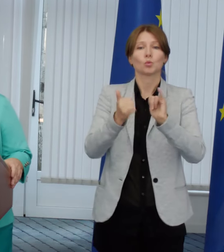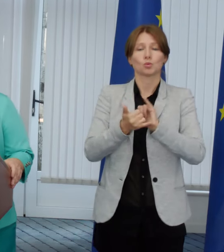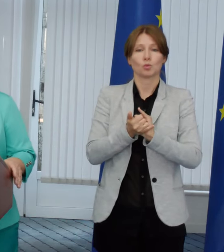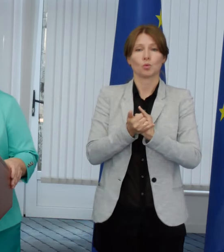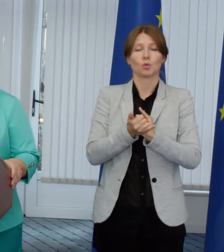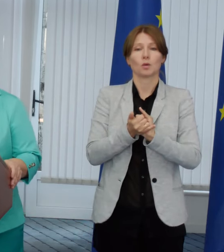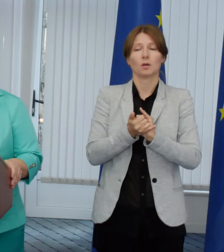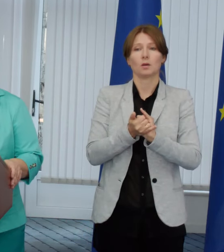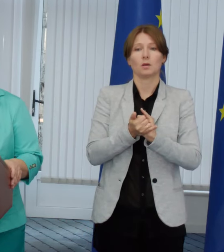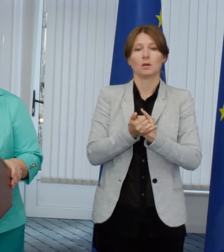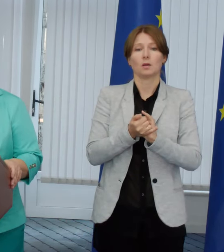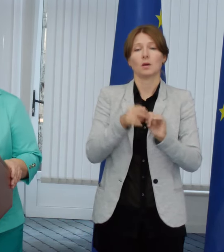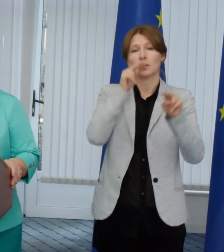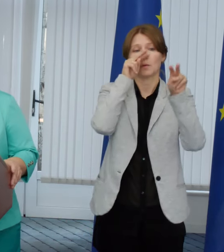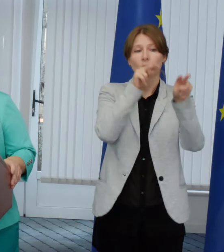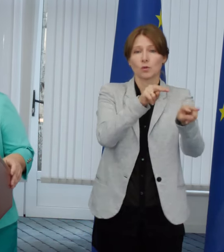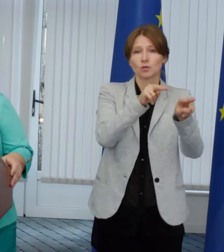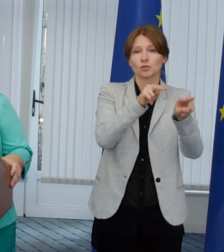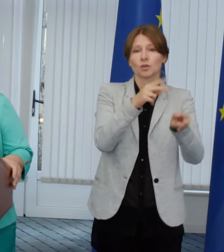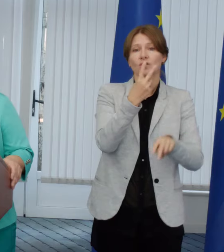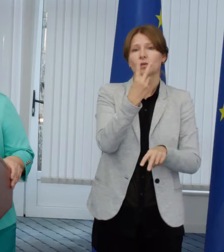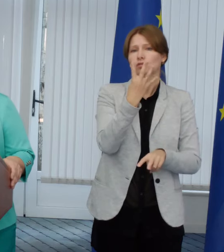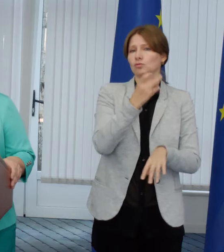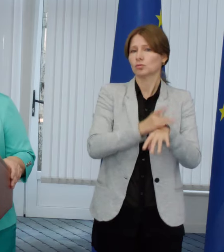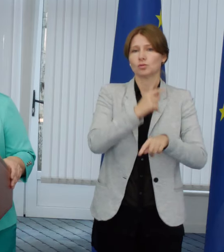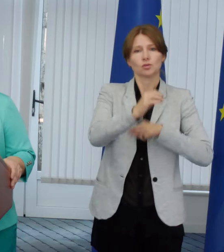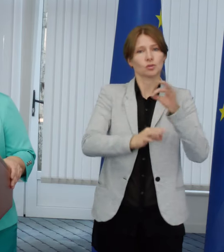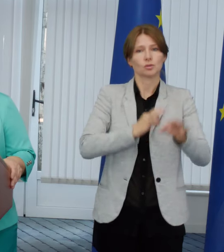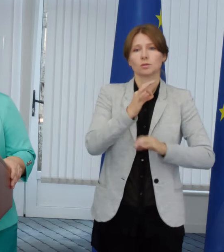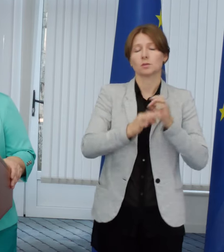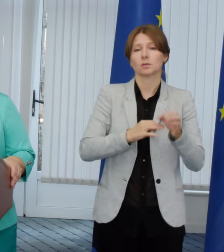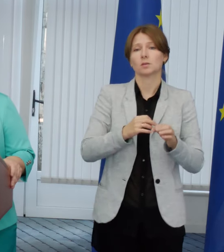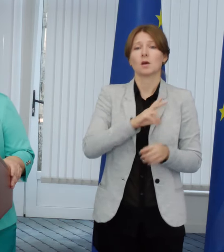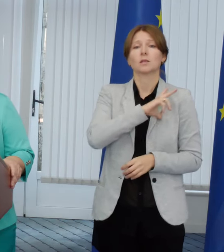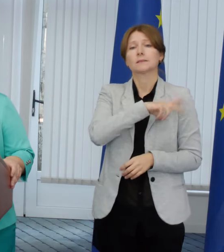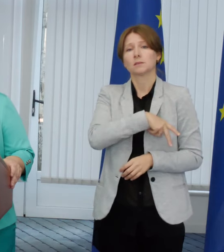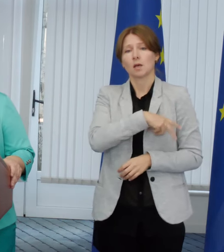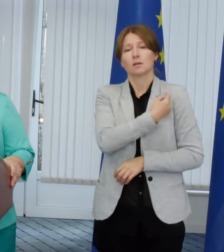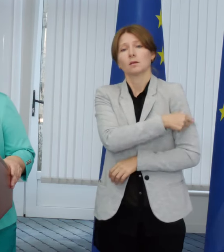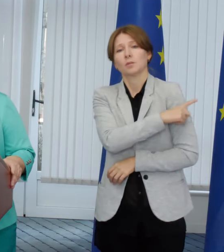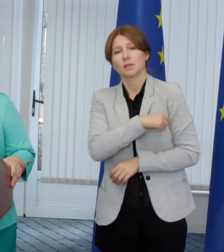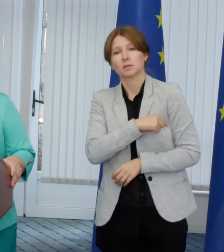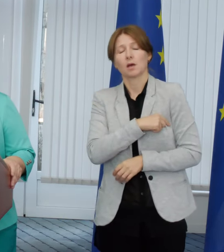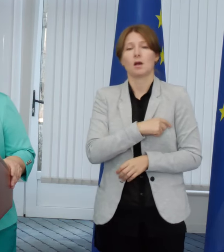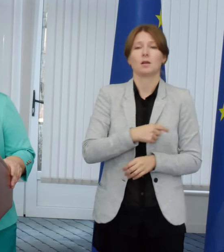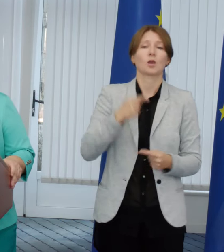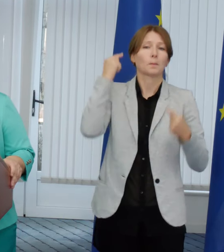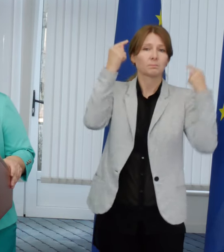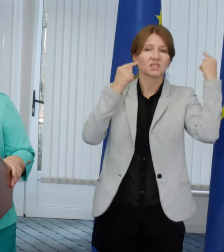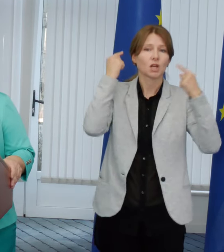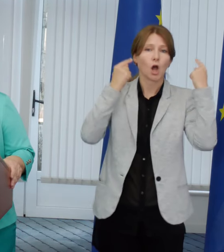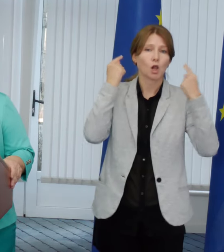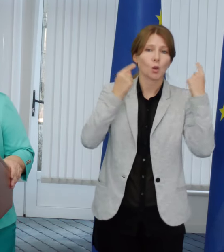de plasament, îngrijire 24 din 24, servicii de asistență medicală, consiliere